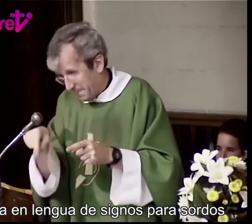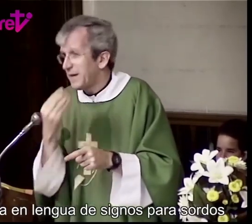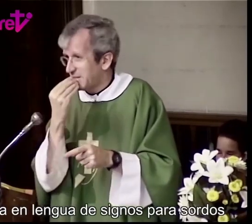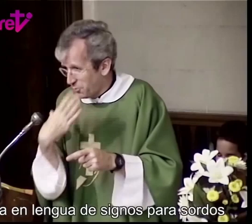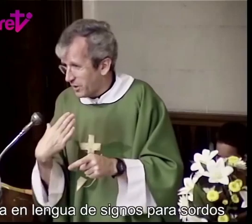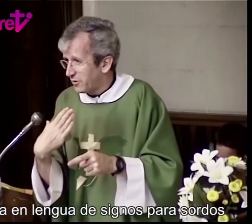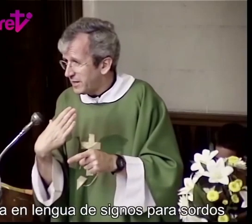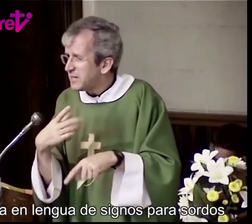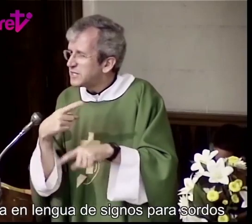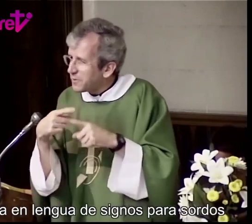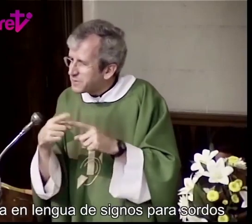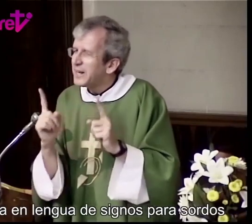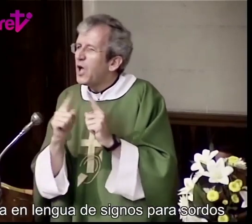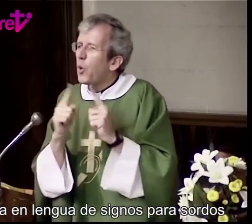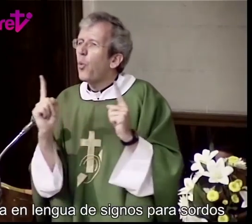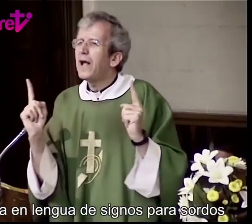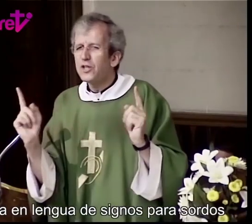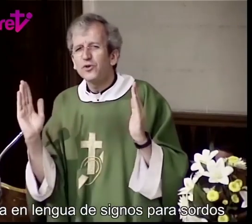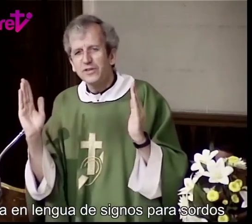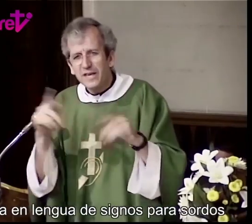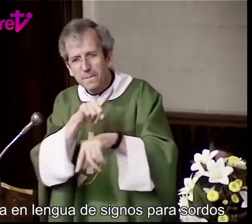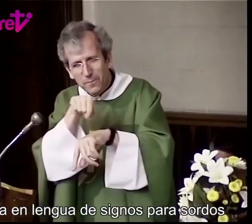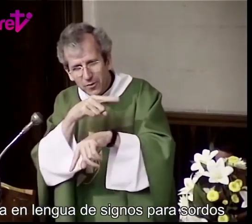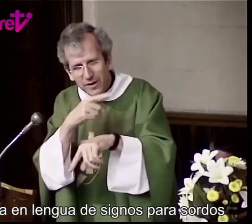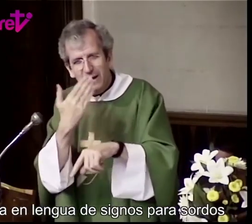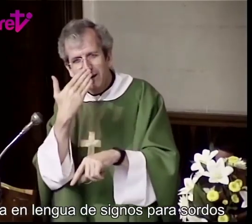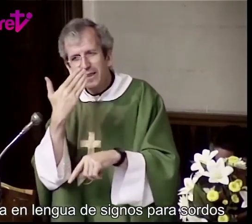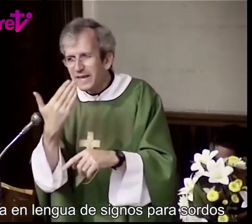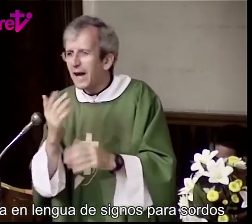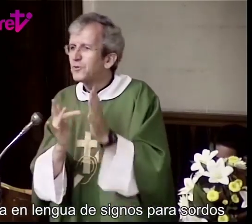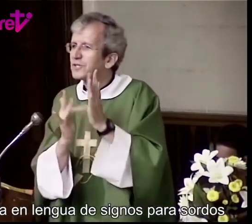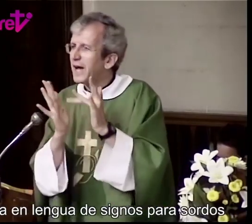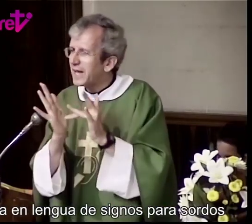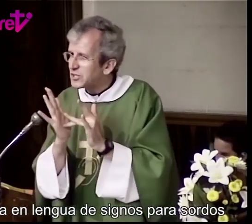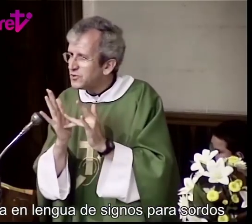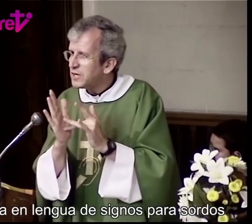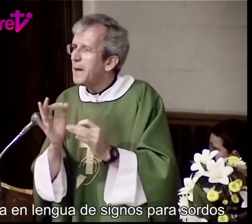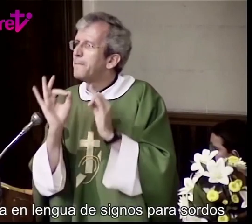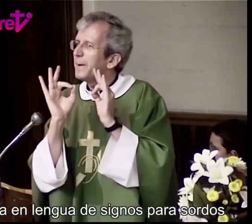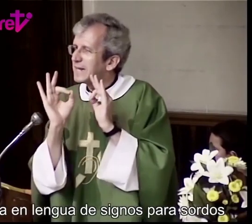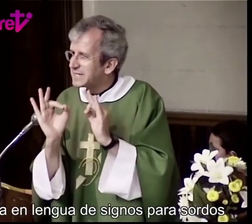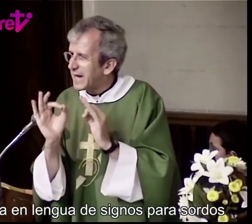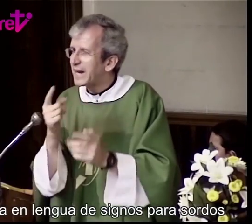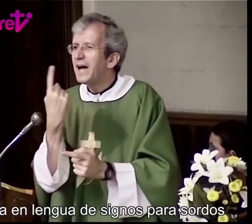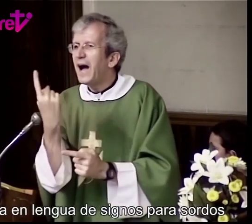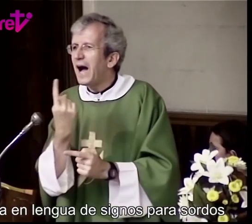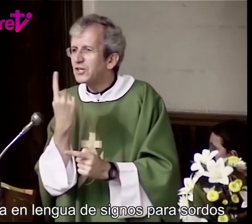es bueno, sino más bien cuánto tiempo le dedicamos a Jesús para estar a